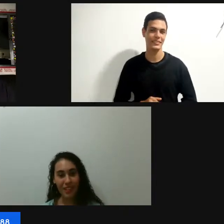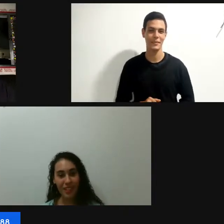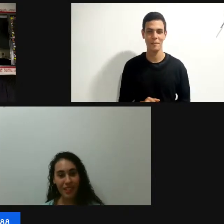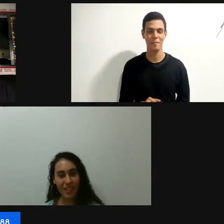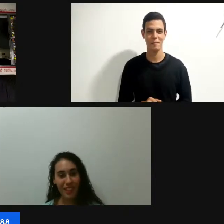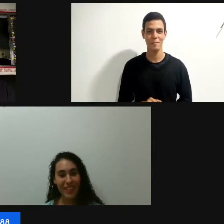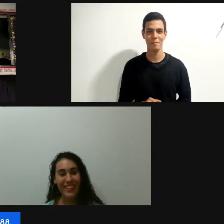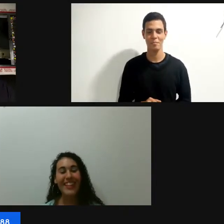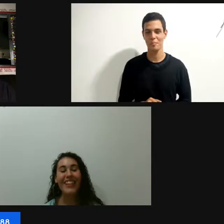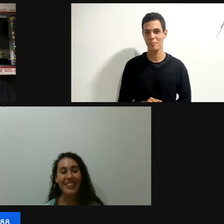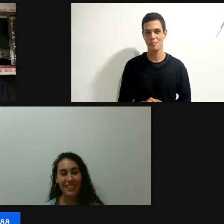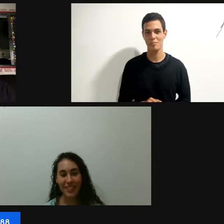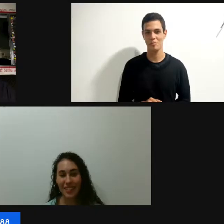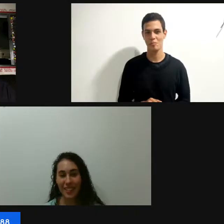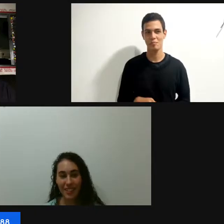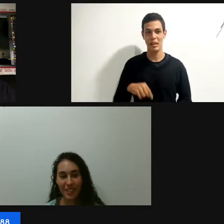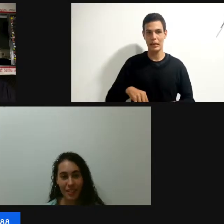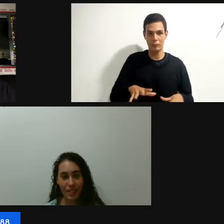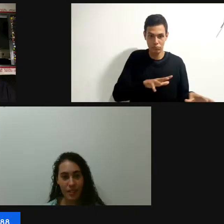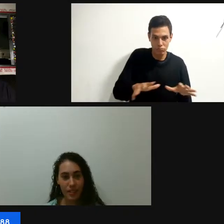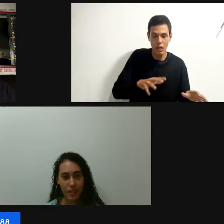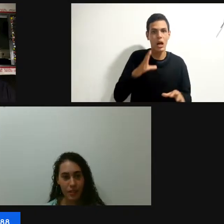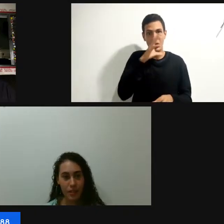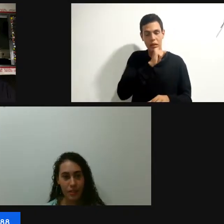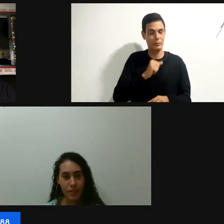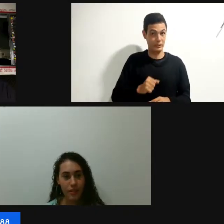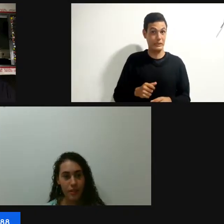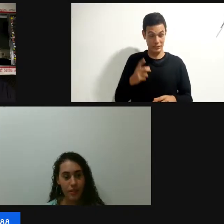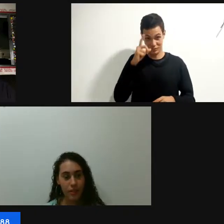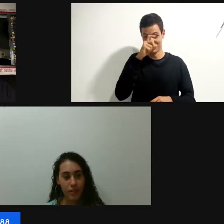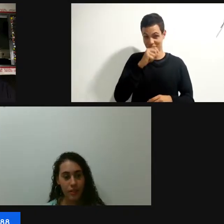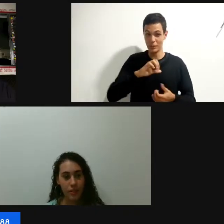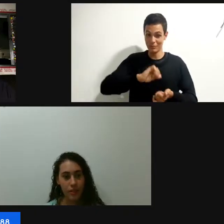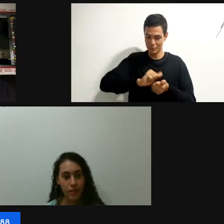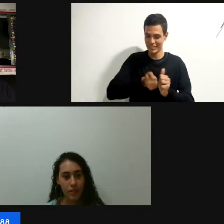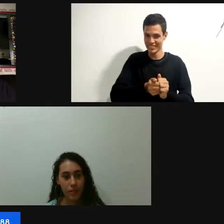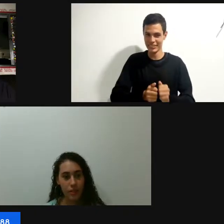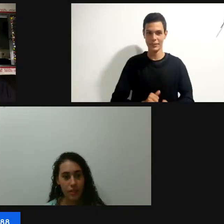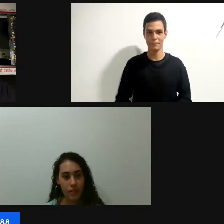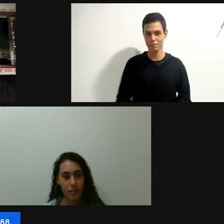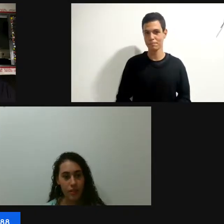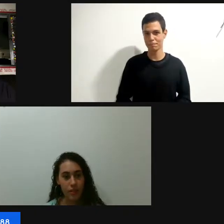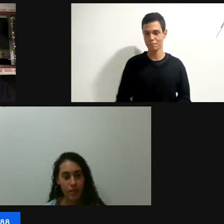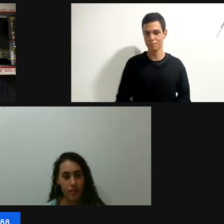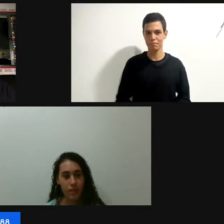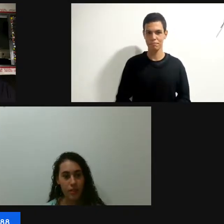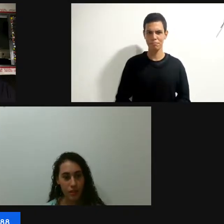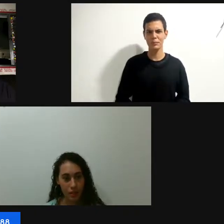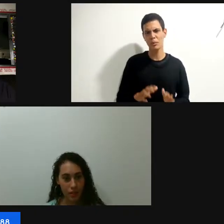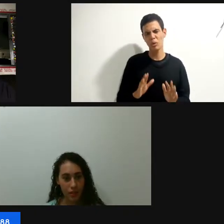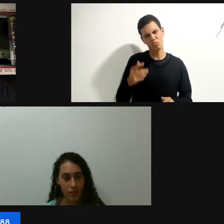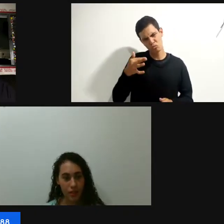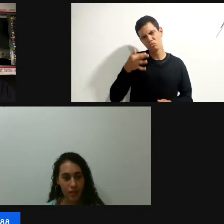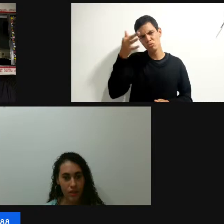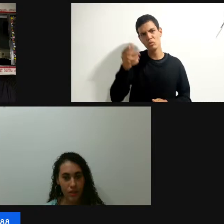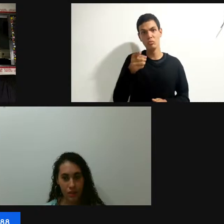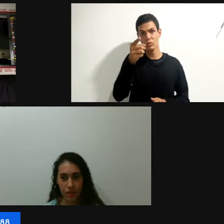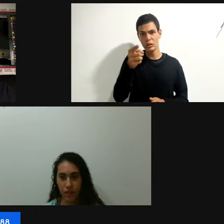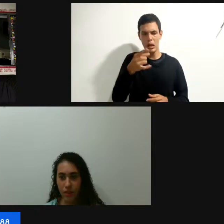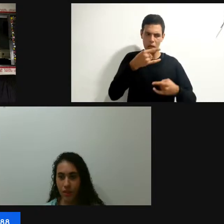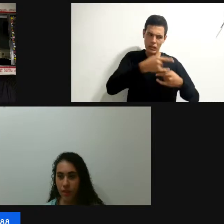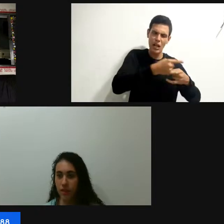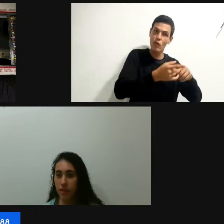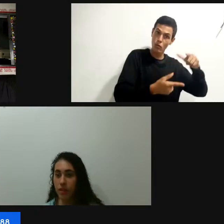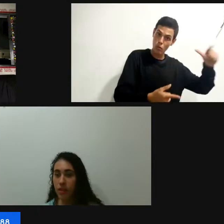NHS. Você falou de novo, ó, com certeza vai aparecer depois de mim outros, eu tenho certeza. Com certeza o meu amigo